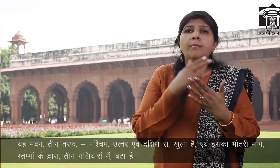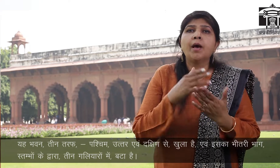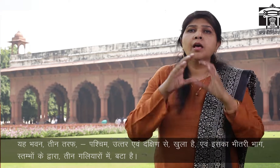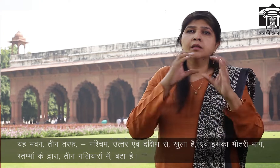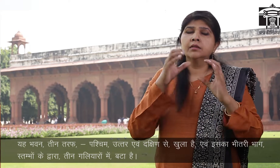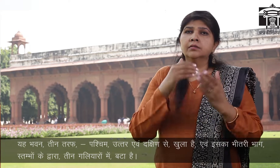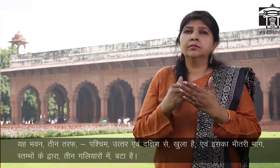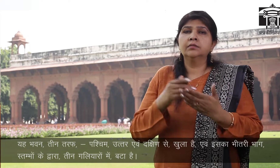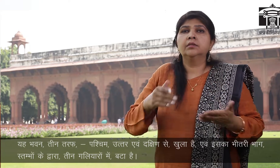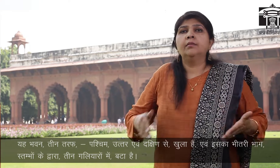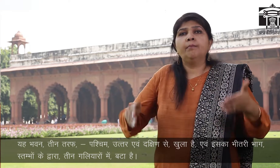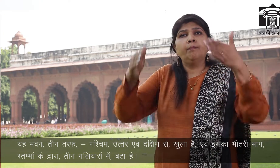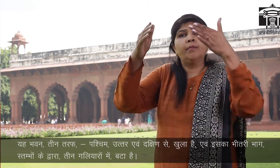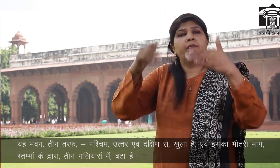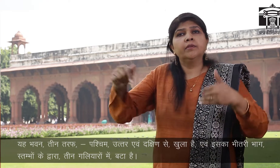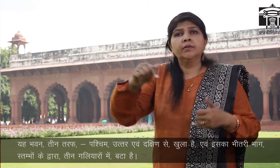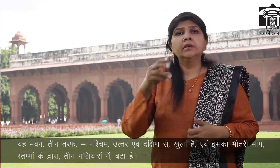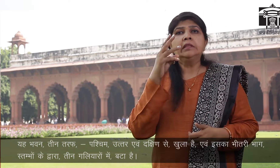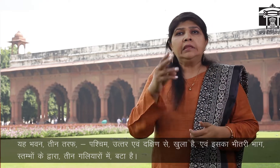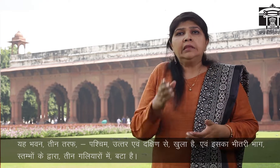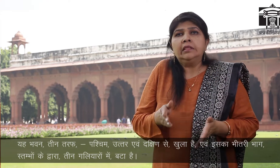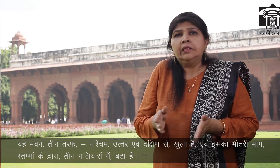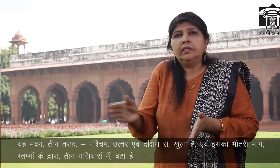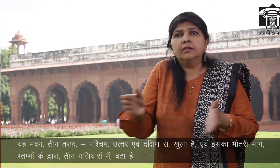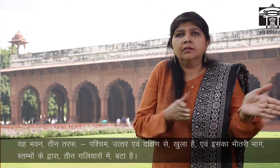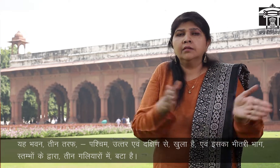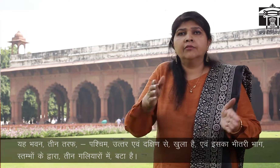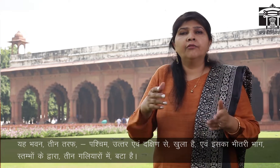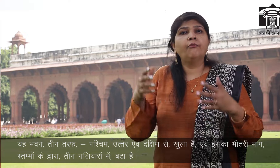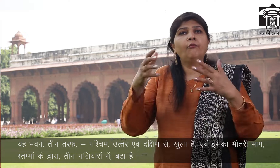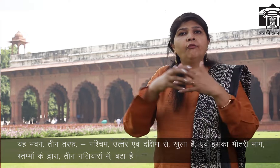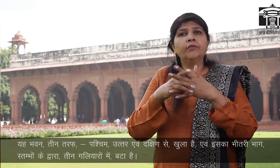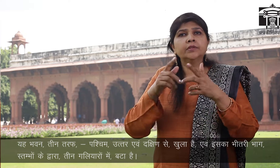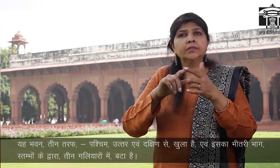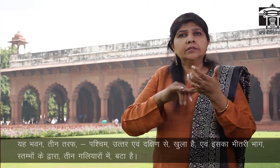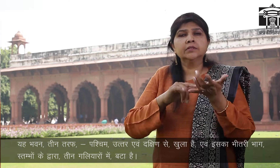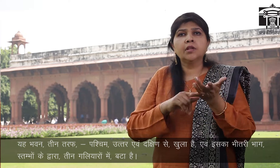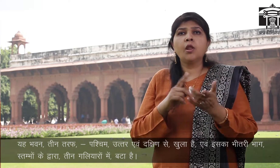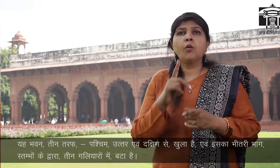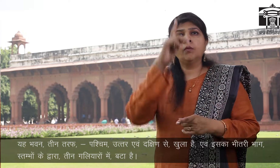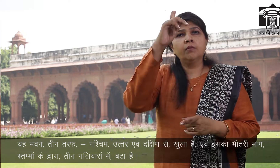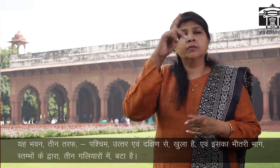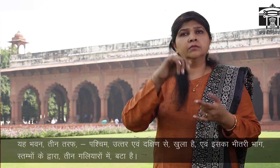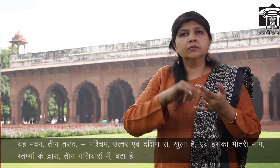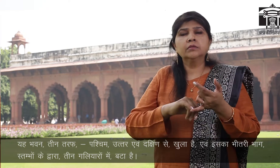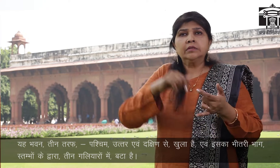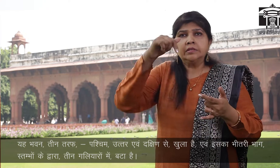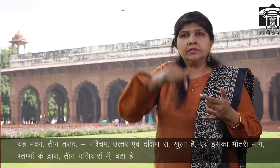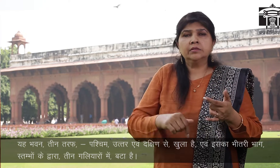यह भवन 3 तरफ पश्चिम, उत्तर एवं दक्षिण से खुला